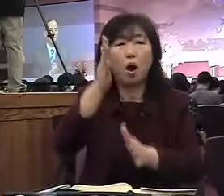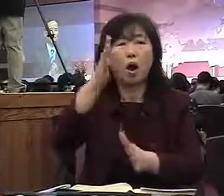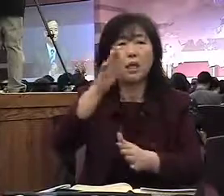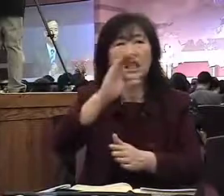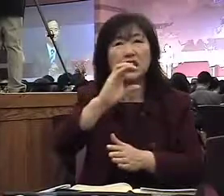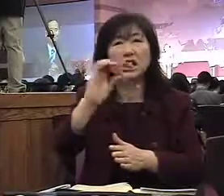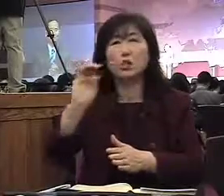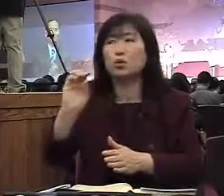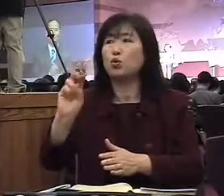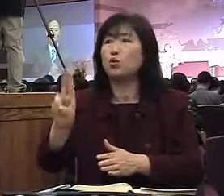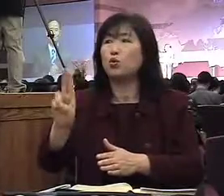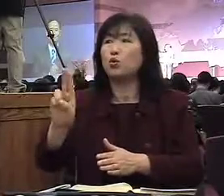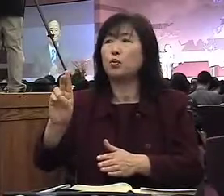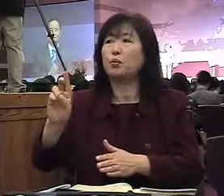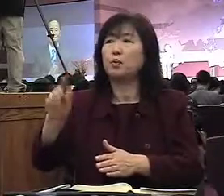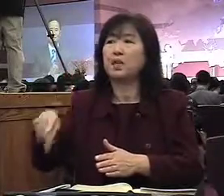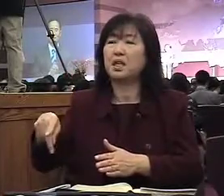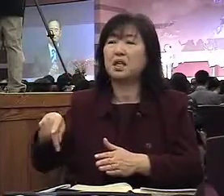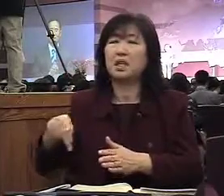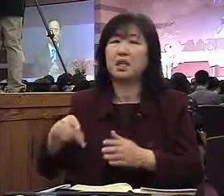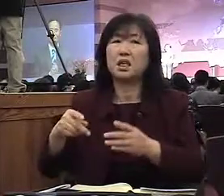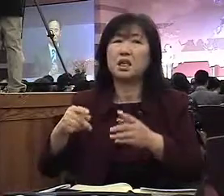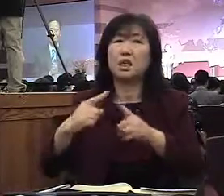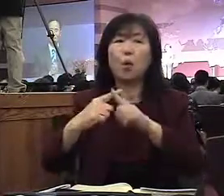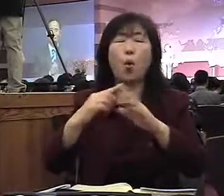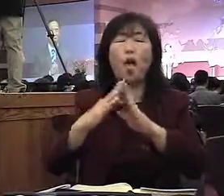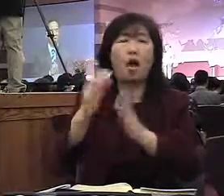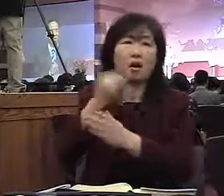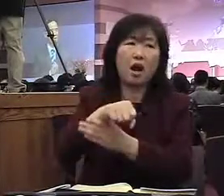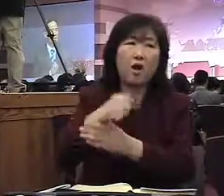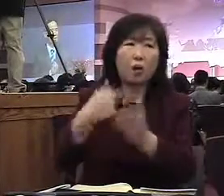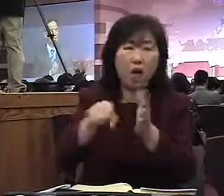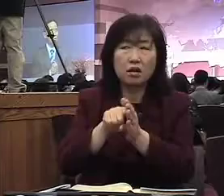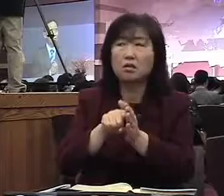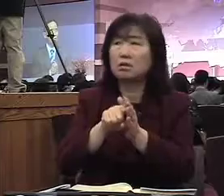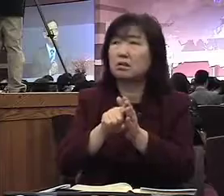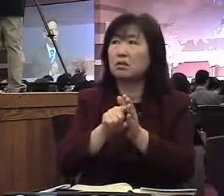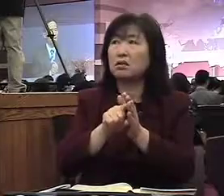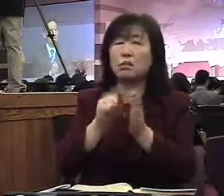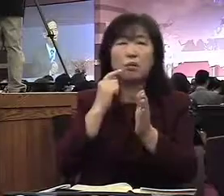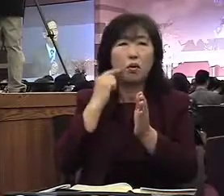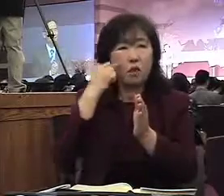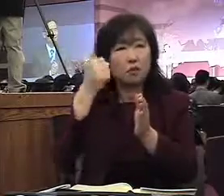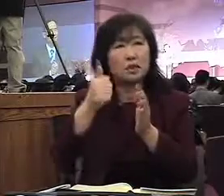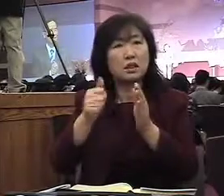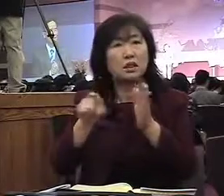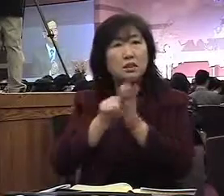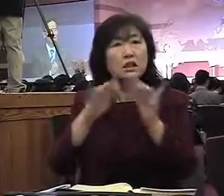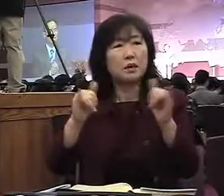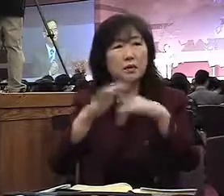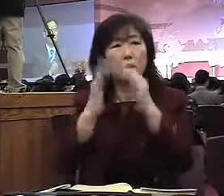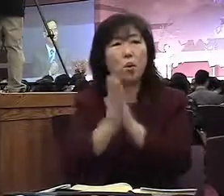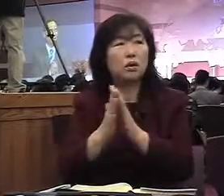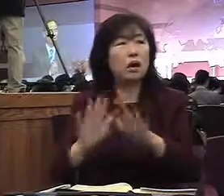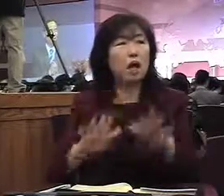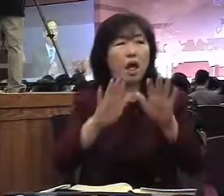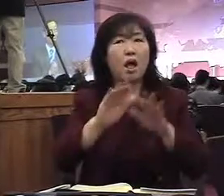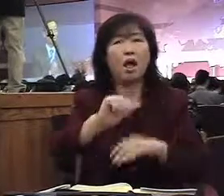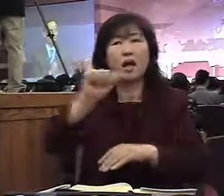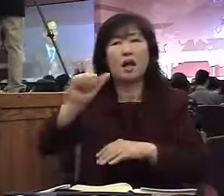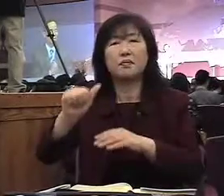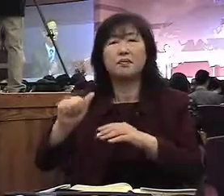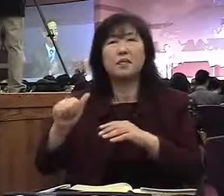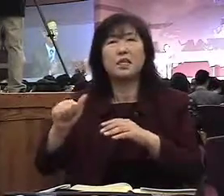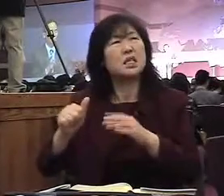CUP 입주 허가를 얻기 위해서 담임 목사님과 우리 교육자들 또 우리 교우들 많이 에나하임 시청에